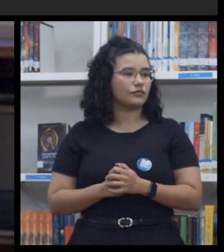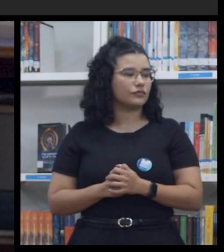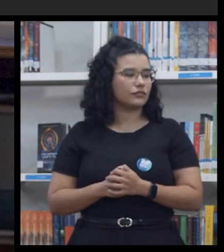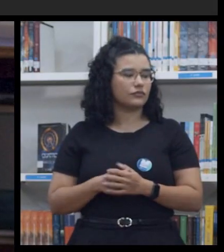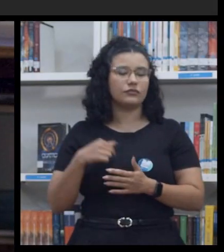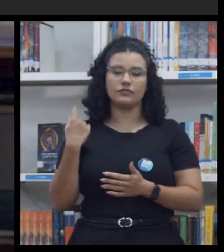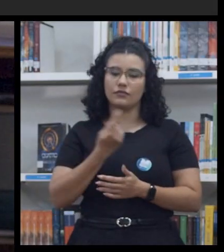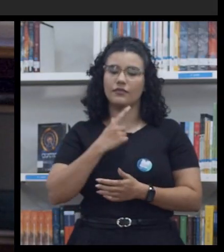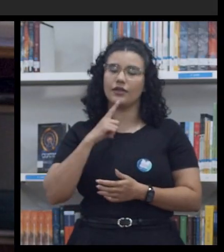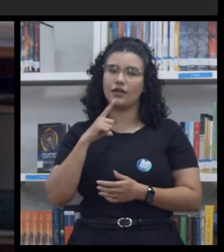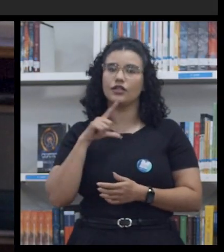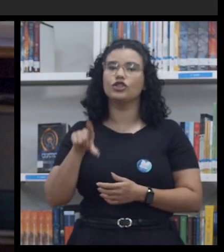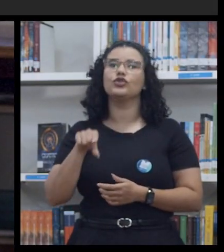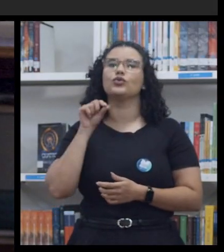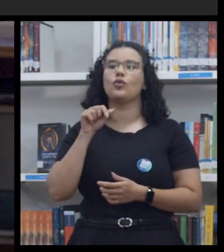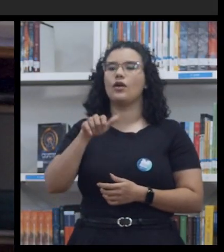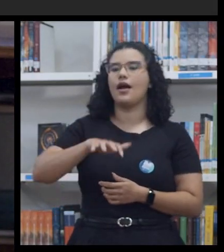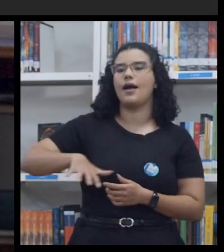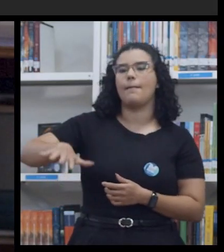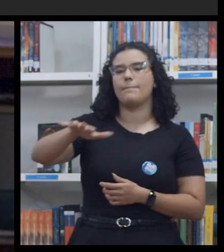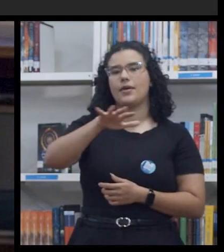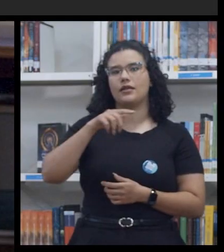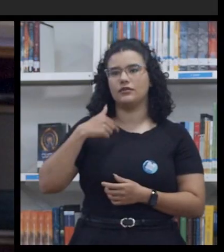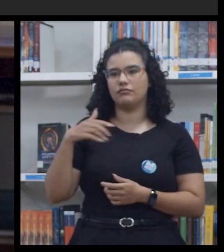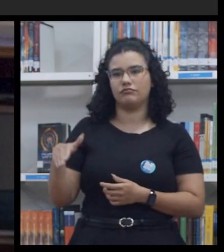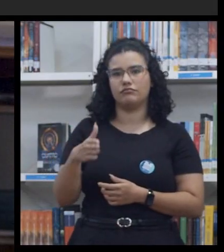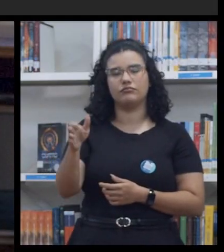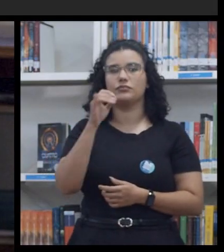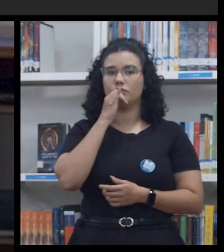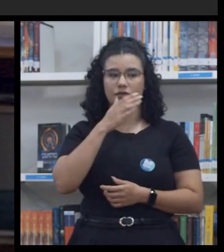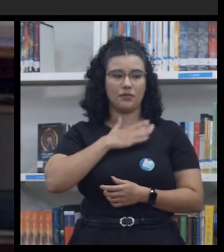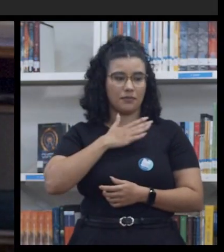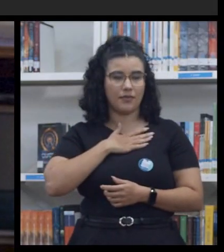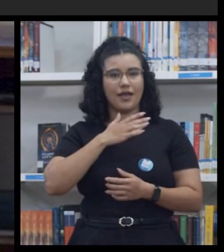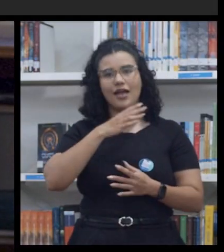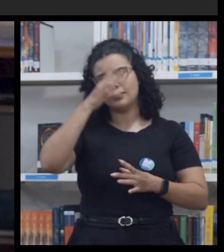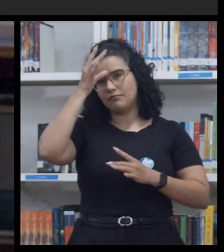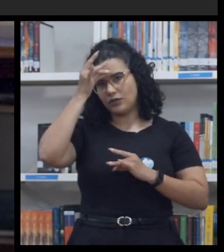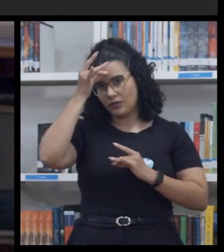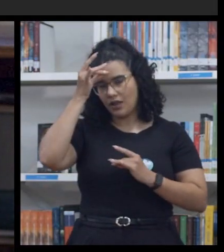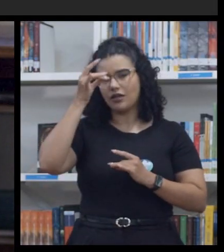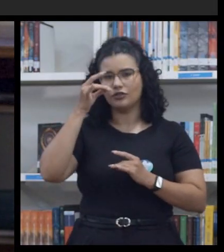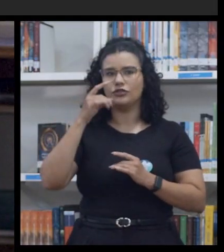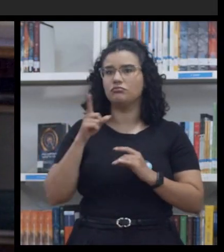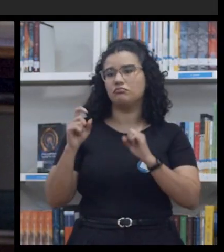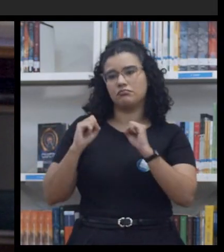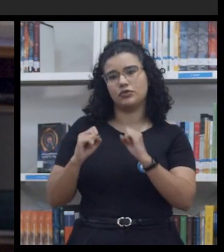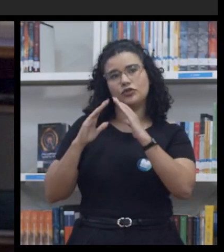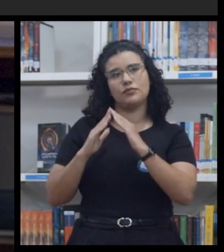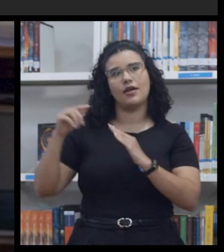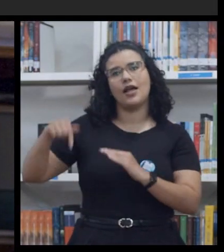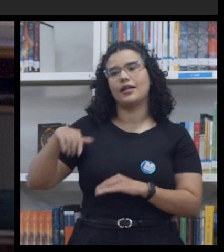uma escolha às vezes de uma ambientação. Então, por exemplo, a minha personagem, uma das personagens, pode morar na